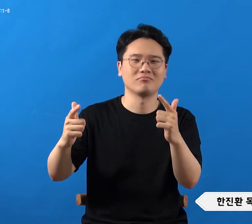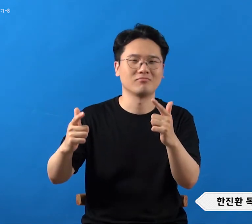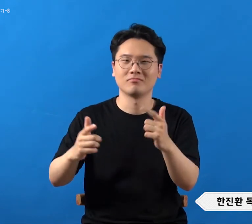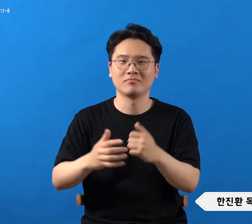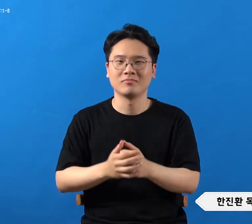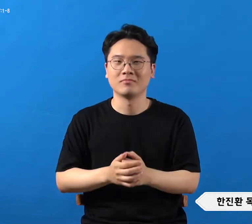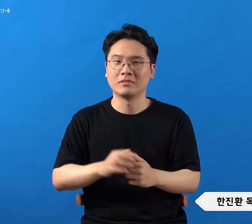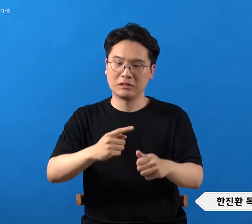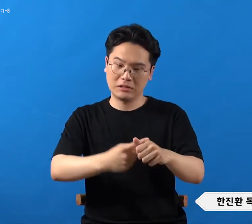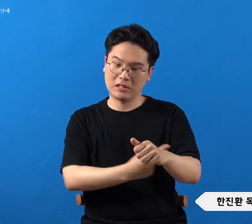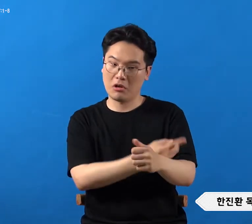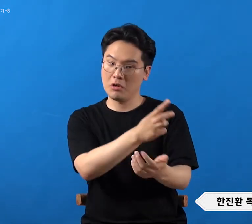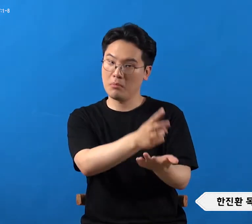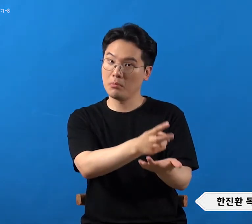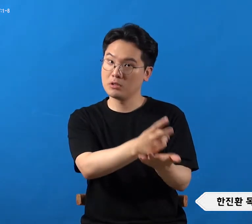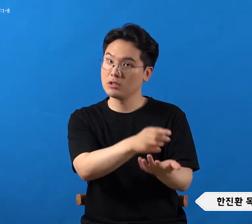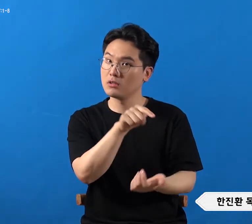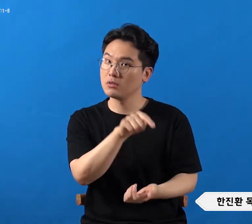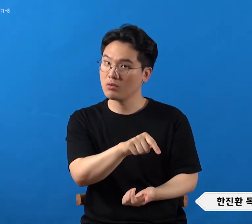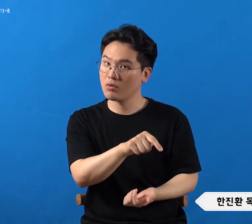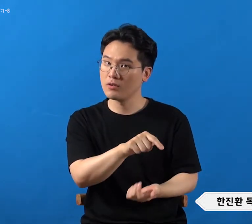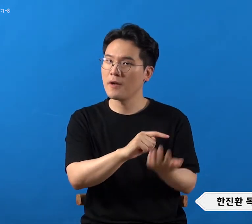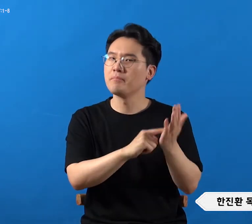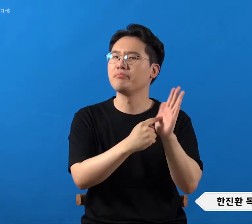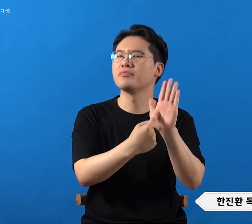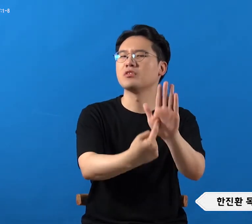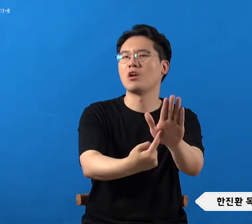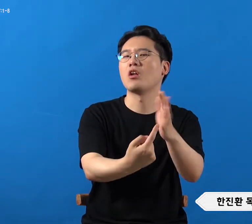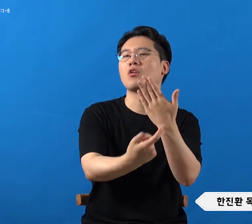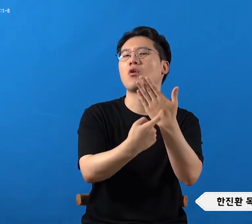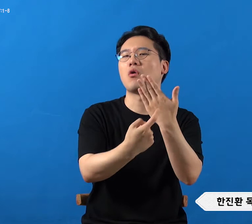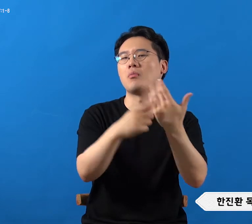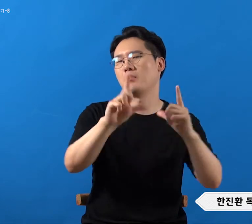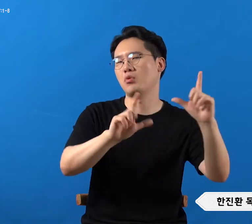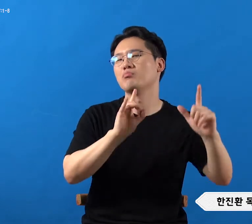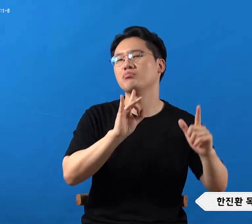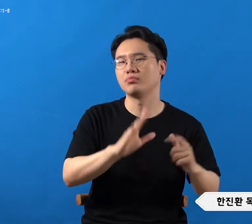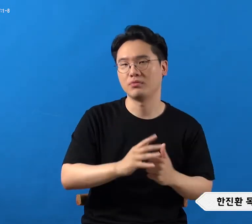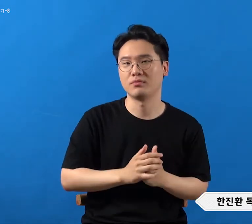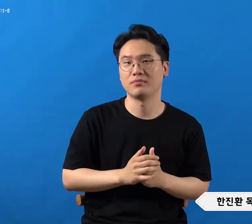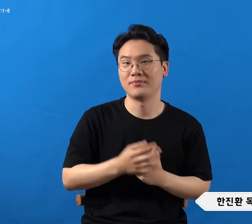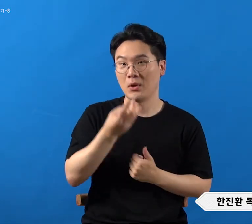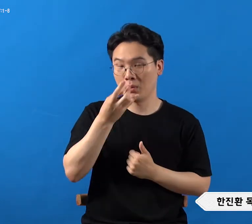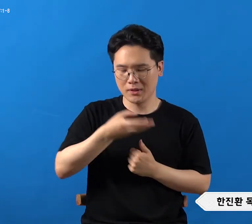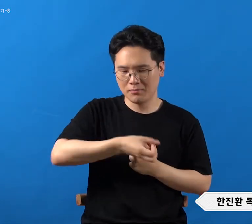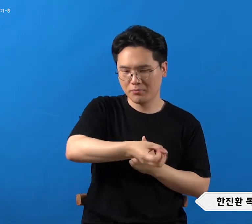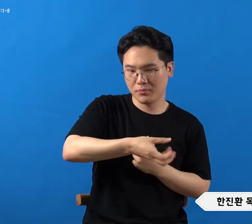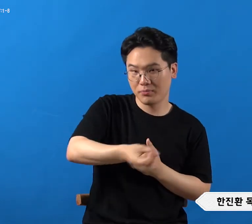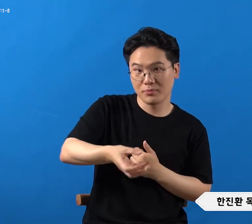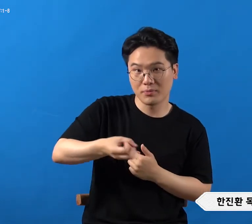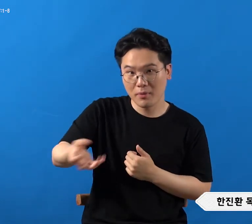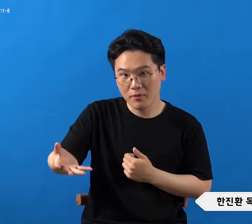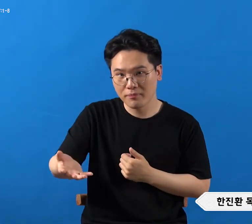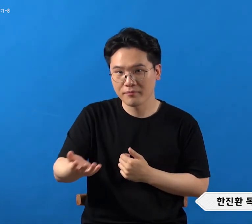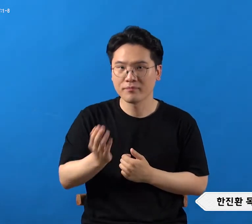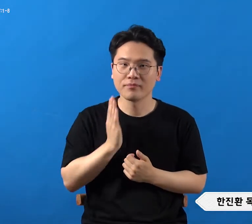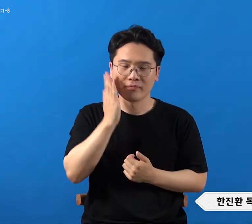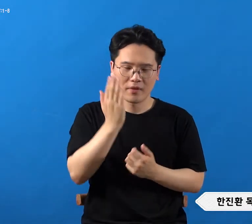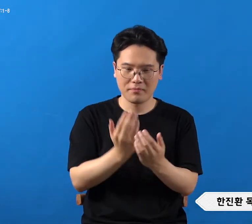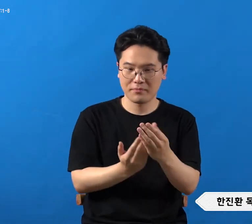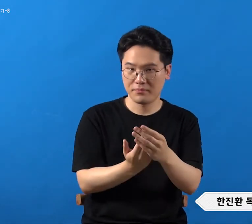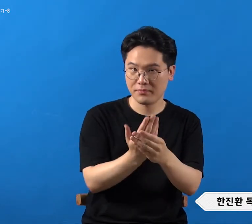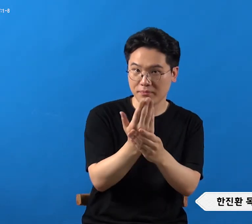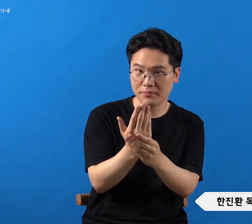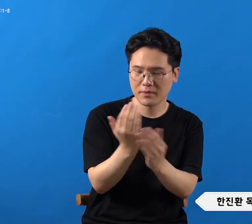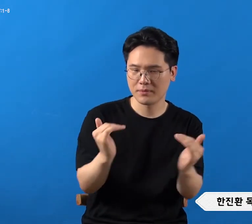자연의 법칙이라는 것은 드러난 현상을 말할 뿐입니다. 곡식을 뿌리면 이삭이 많이 맺힌다 하는